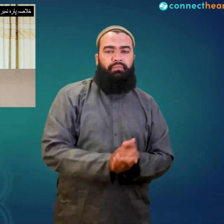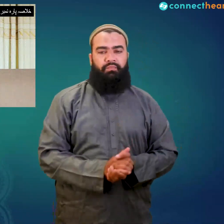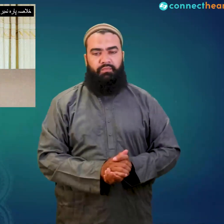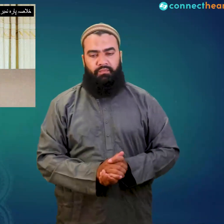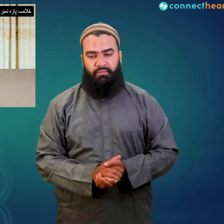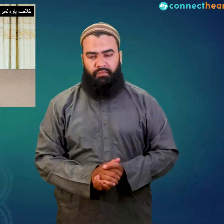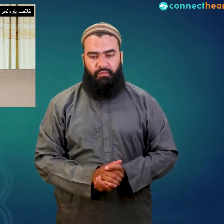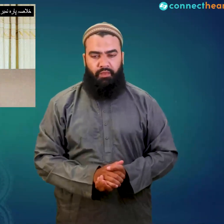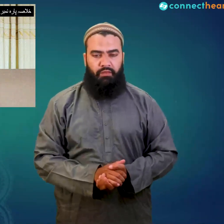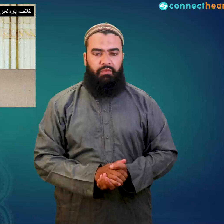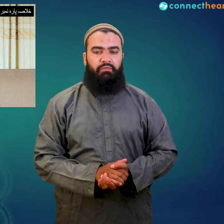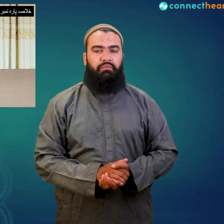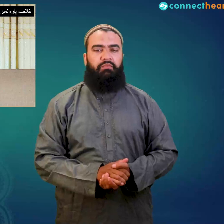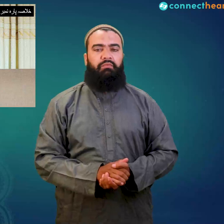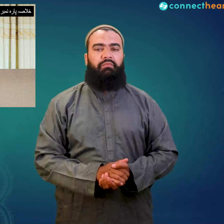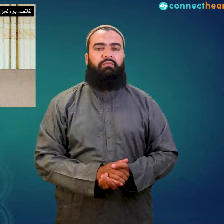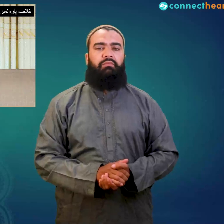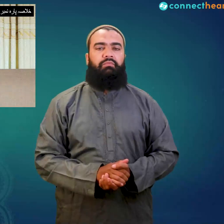ہوں گے۔